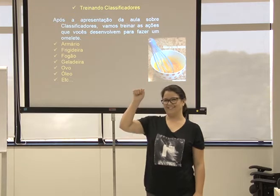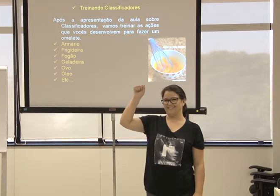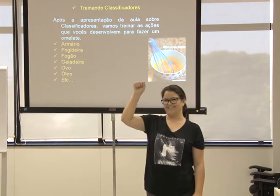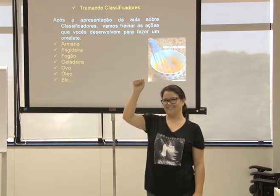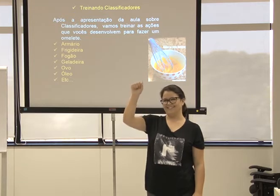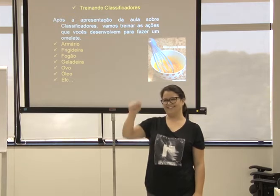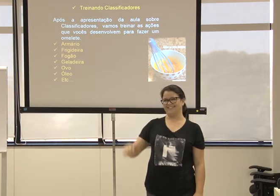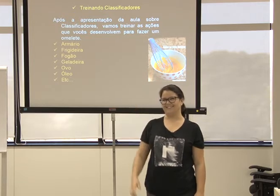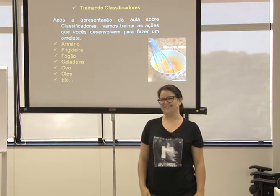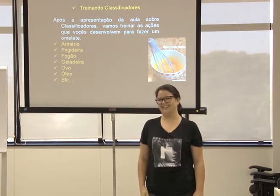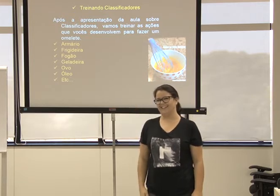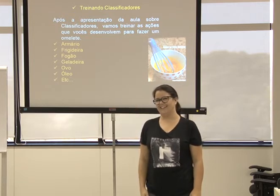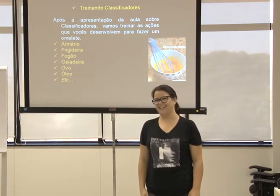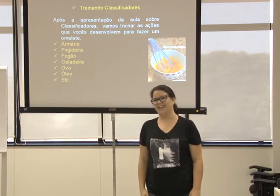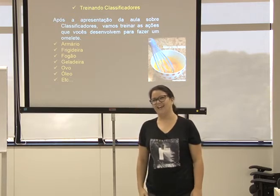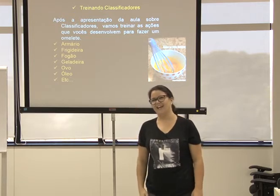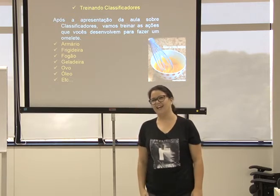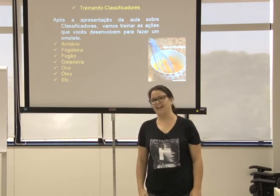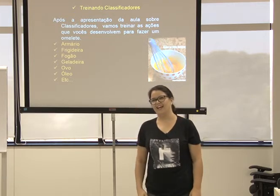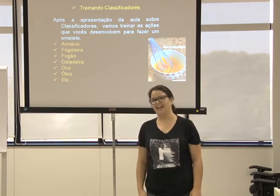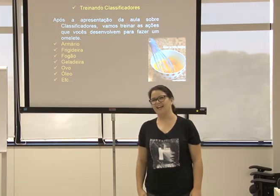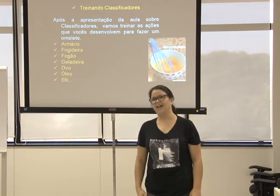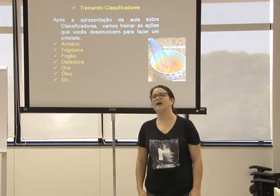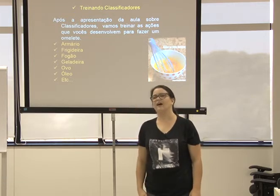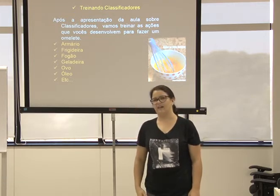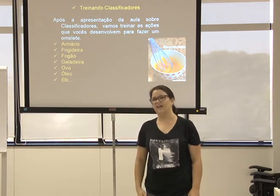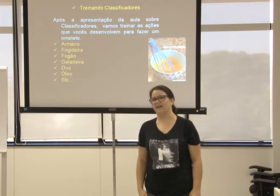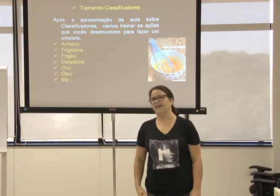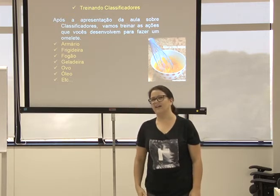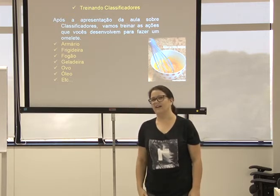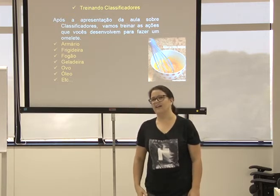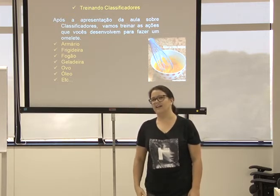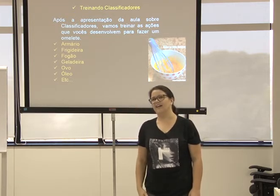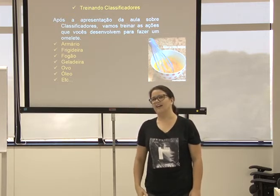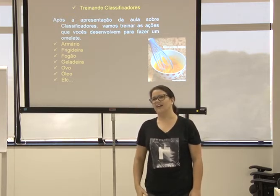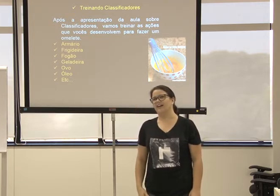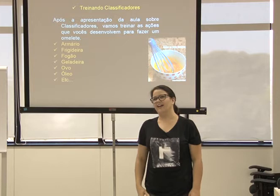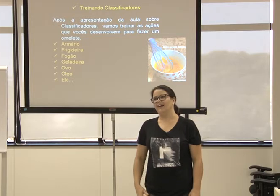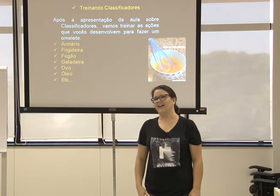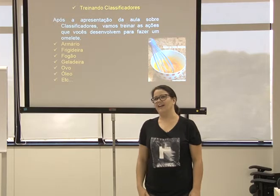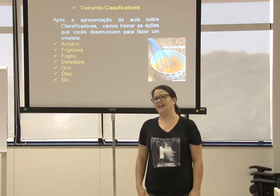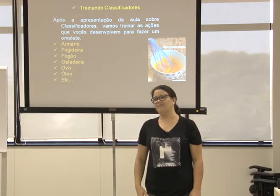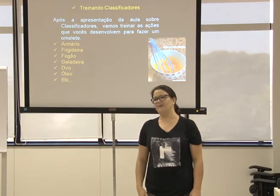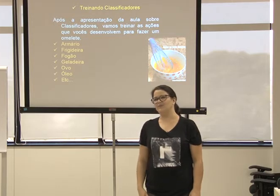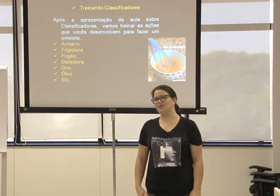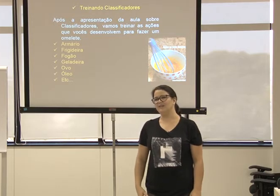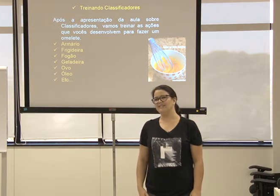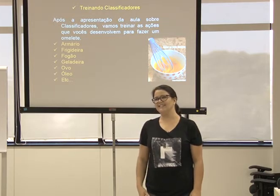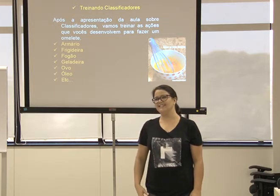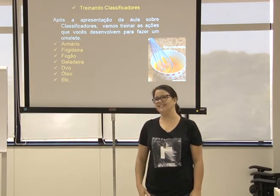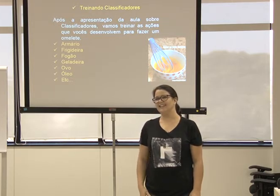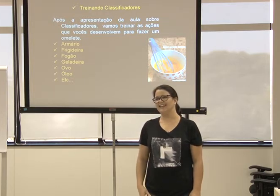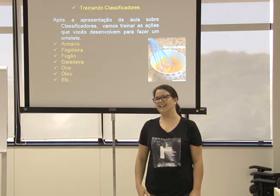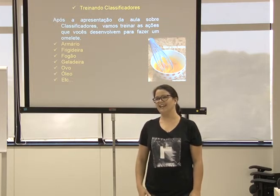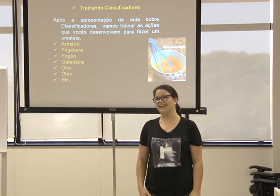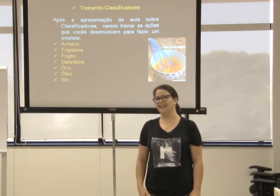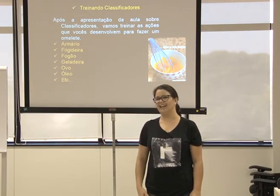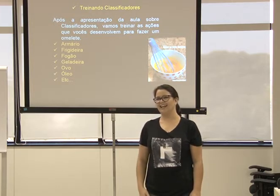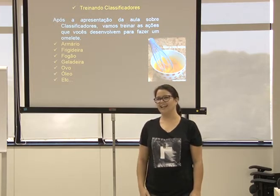Foi um tecedor pra bater. Aí caiu. pessoas delicadas aqui na